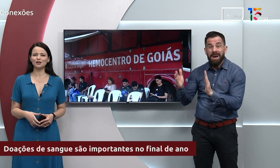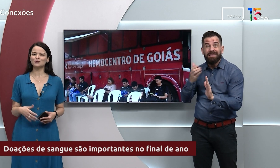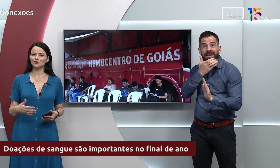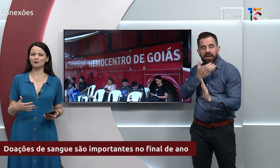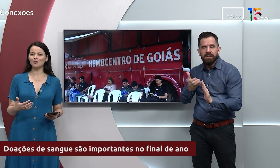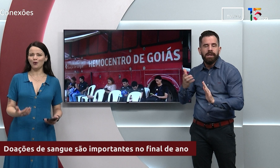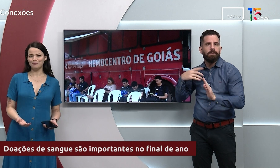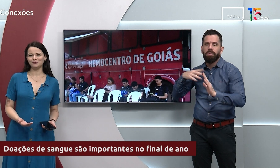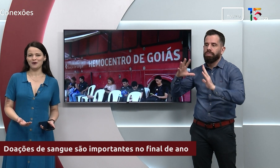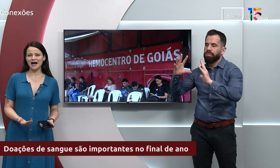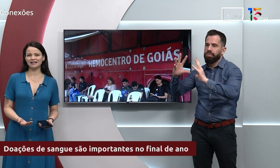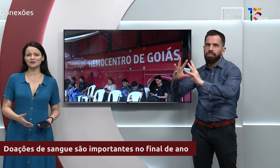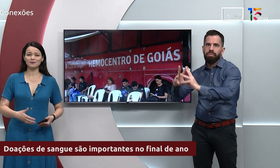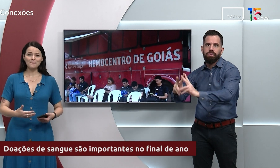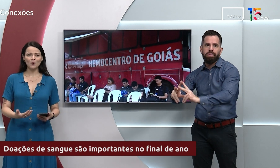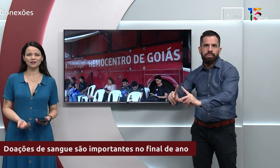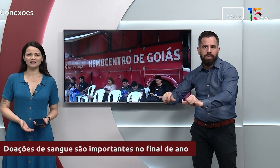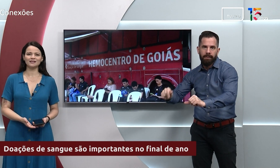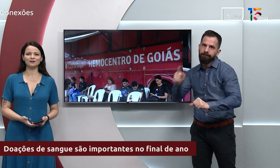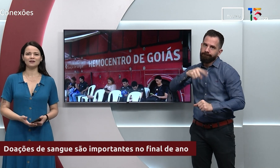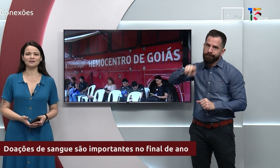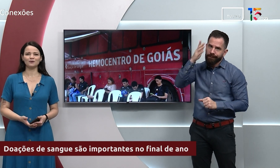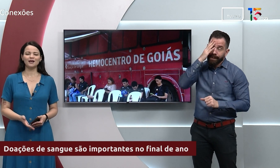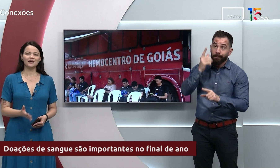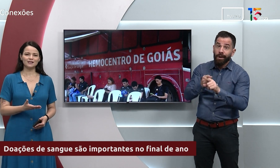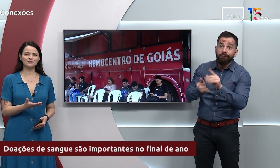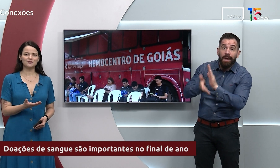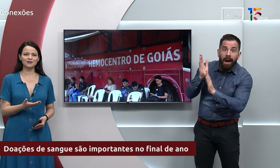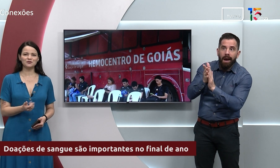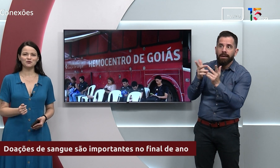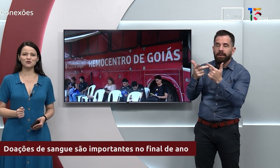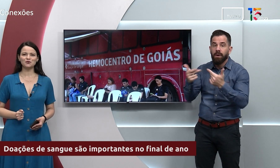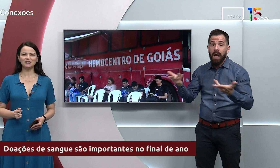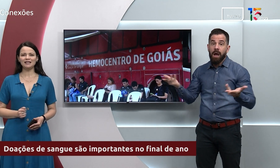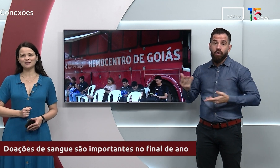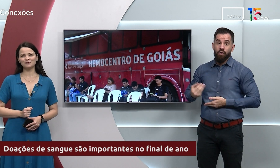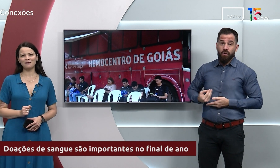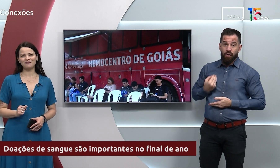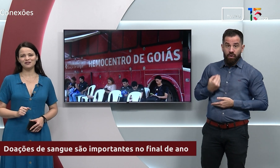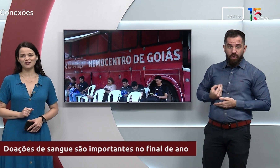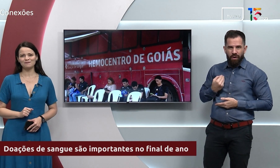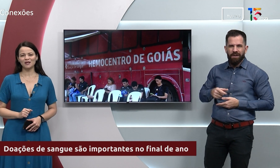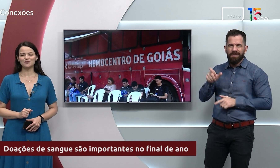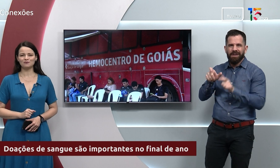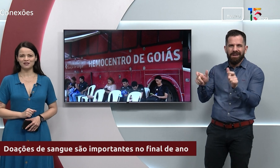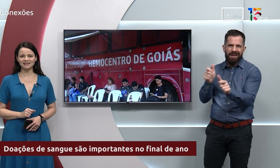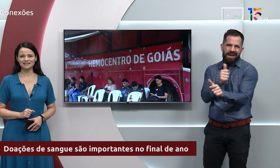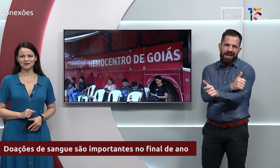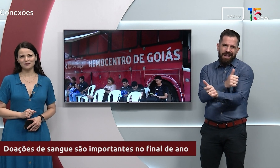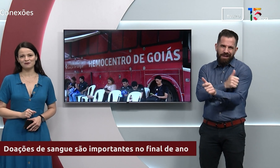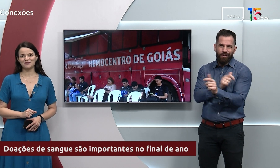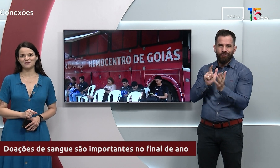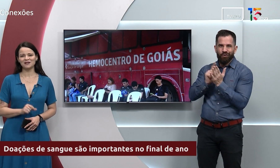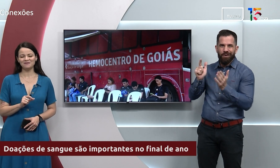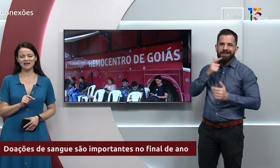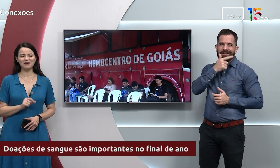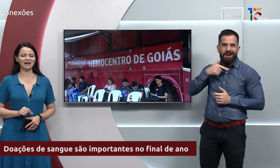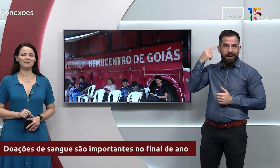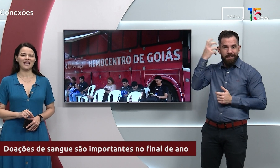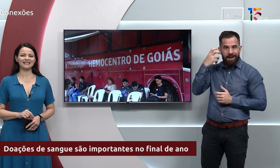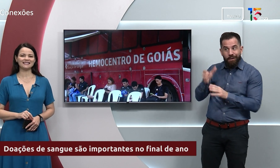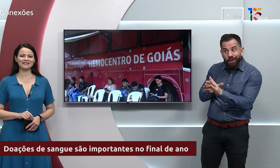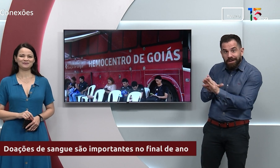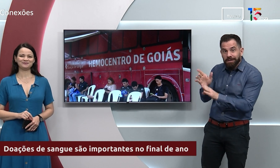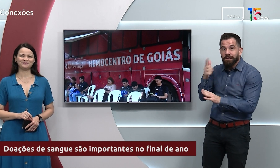para a gente sobre como doar e sobre a importância da doação são os estudantes de jornalismo da UFG, sob orientação da professora